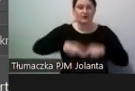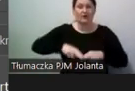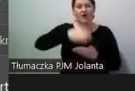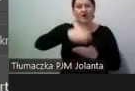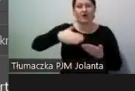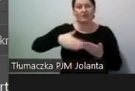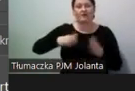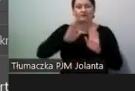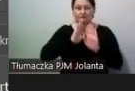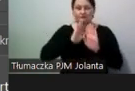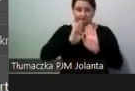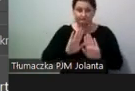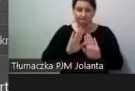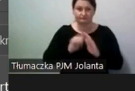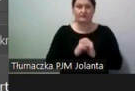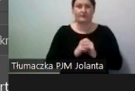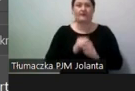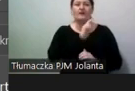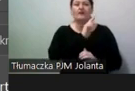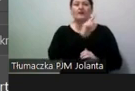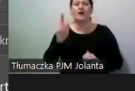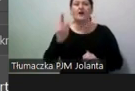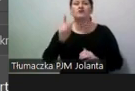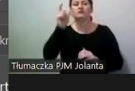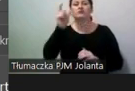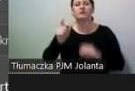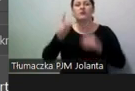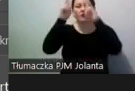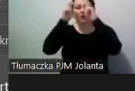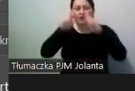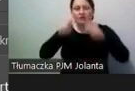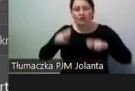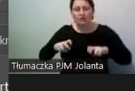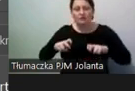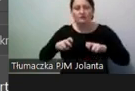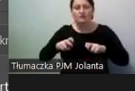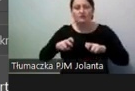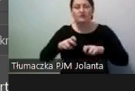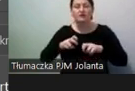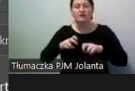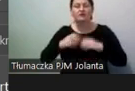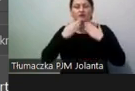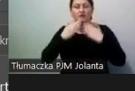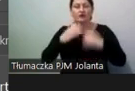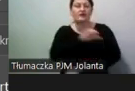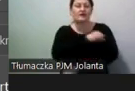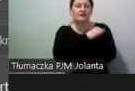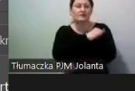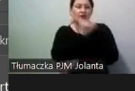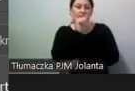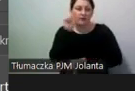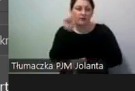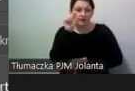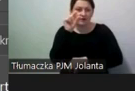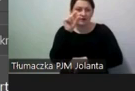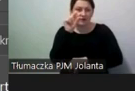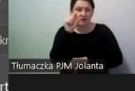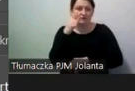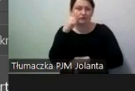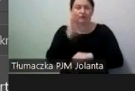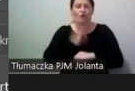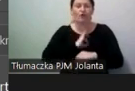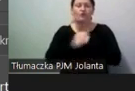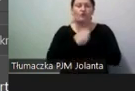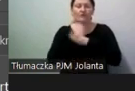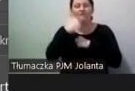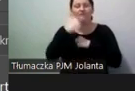zostawiłam. Natomiast każdy diagnosta może poprzez imię swojego badanego również dojść wtedy w tych swoich